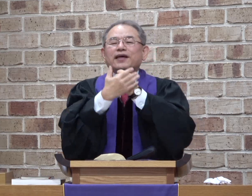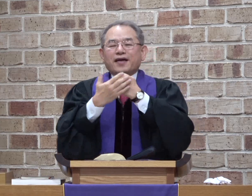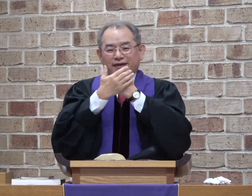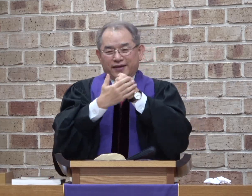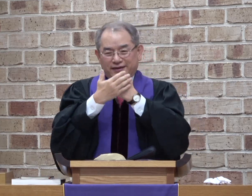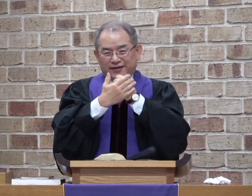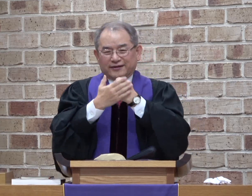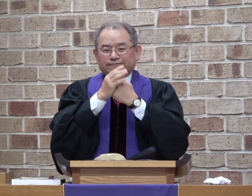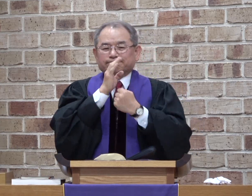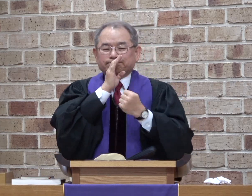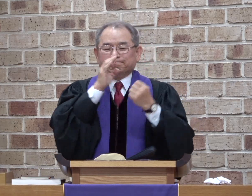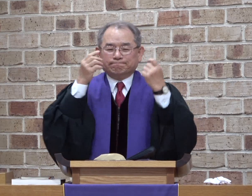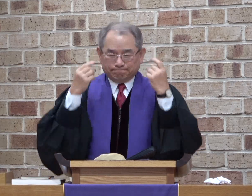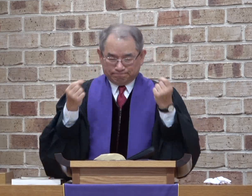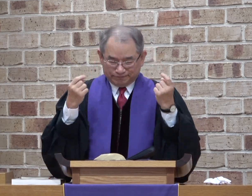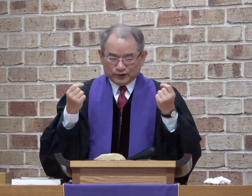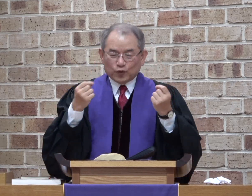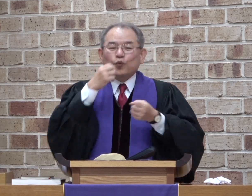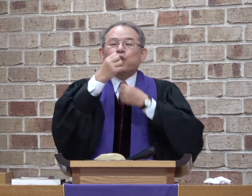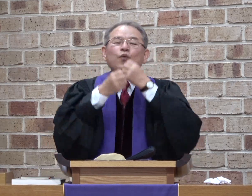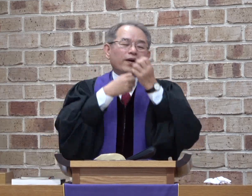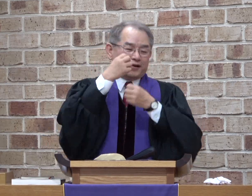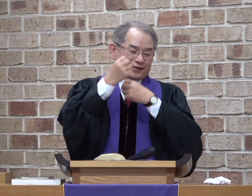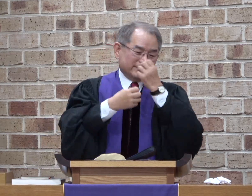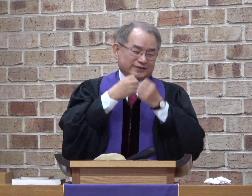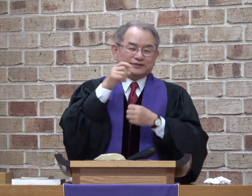은혜입니다 라는 고백입니다.